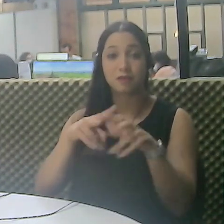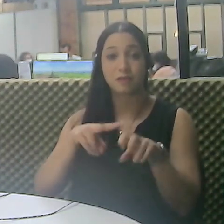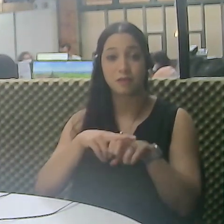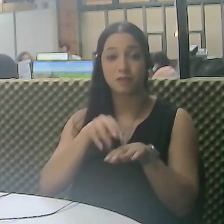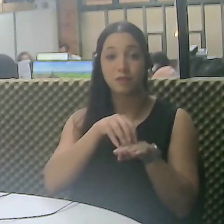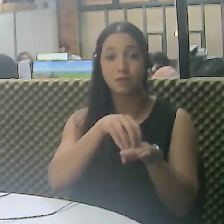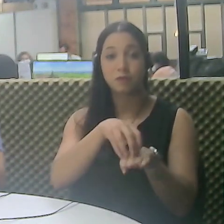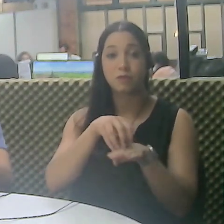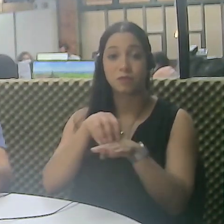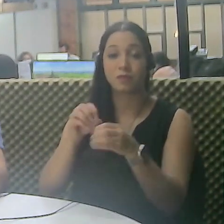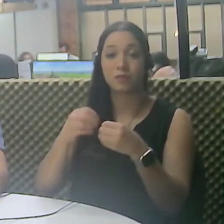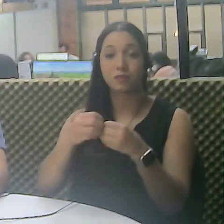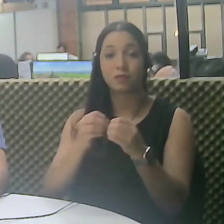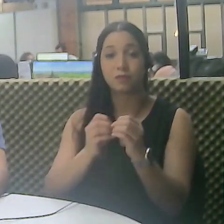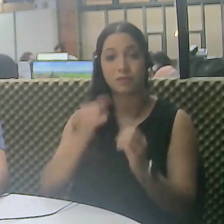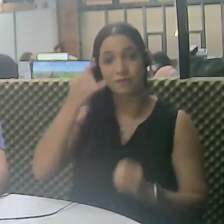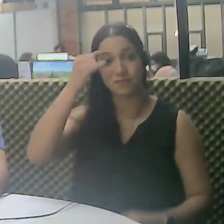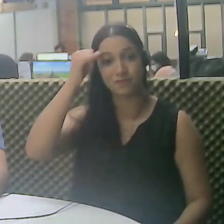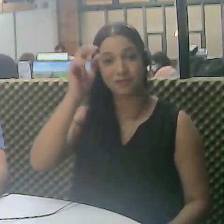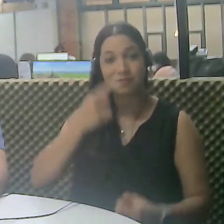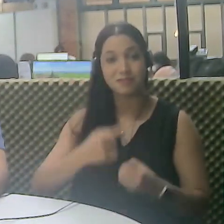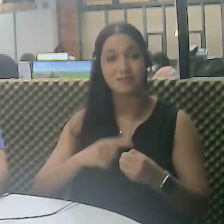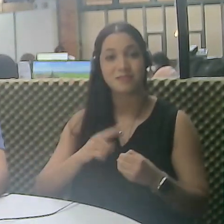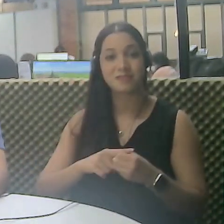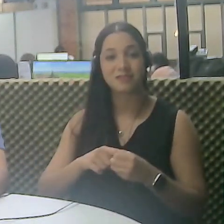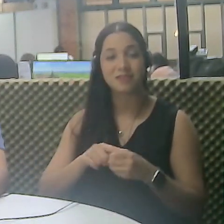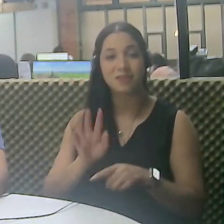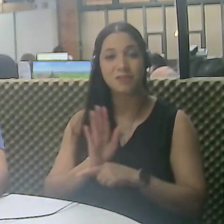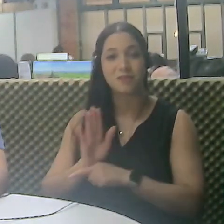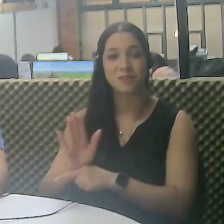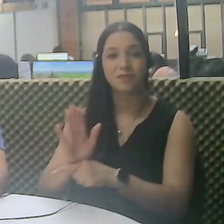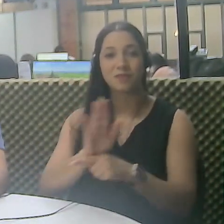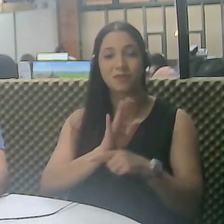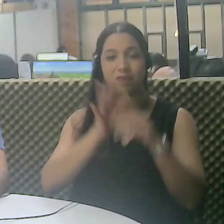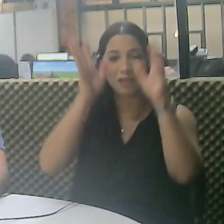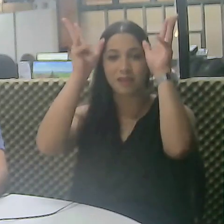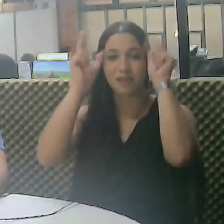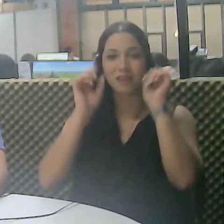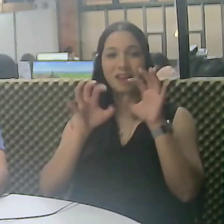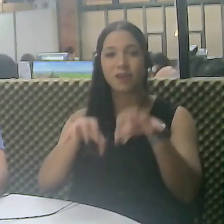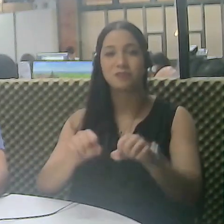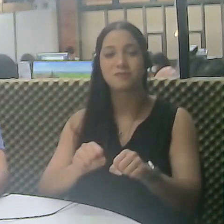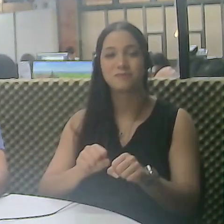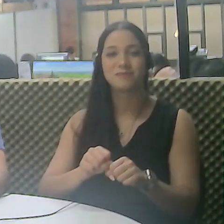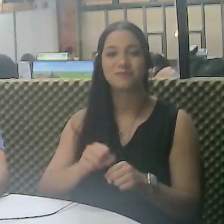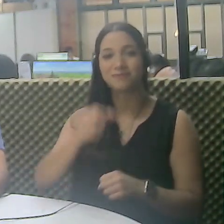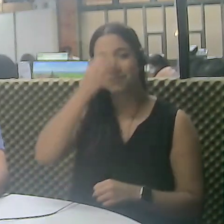nos distritos e comunidades rurais da cidade. Tudo pelo bem dessa galerinha que é animal.